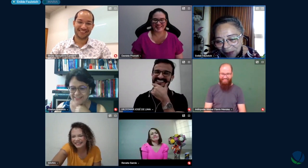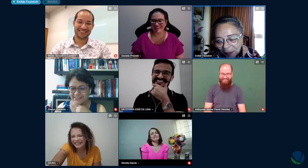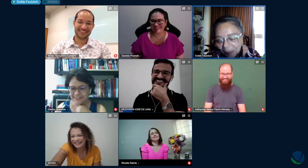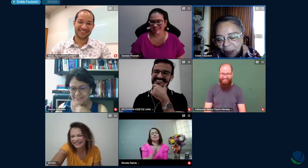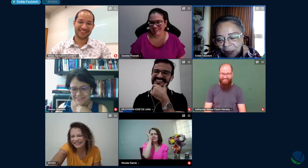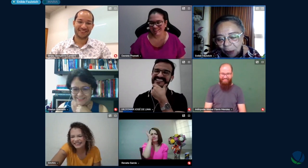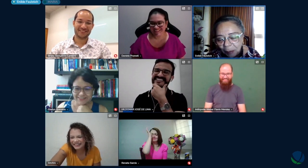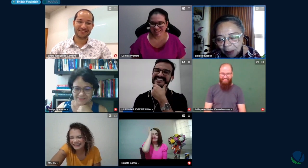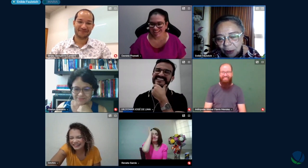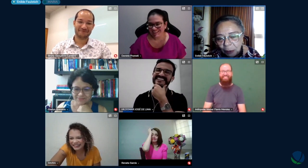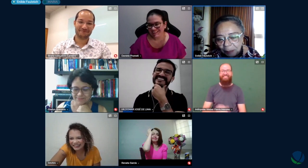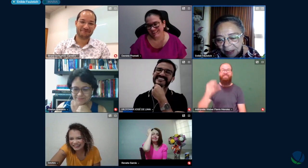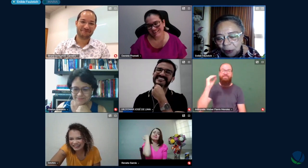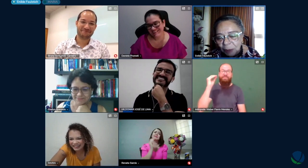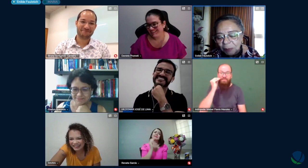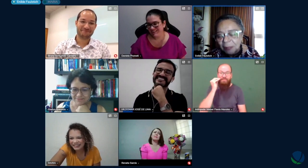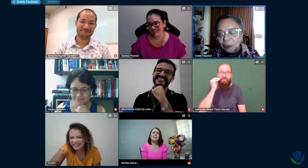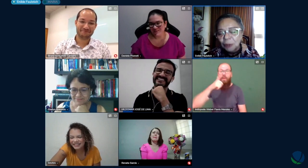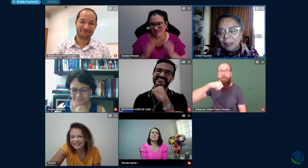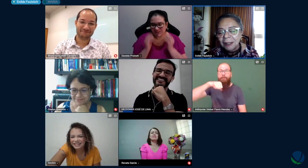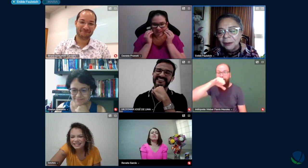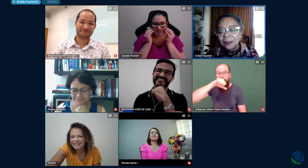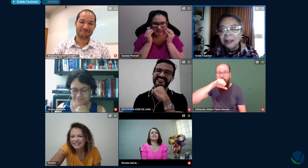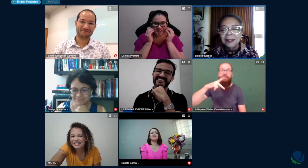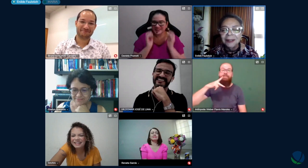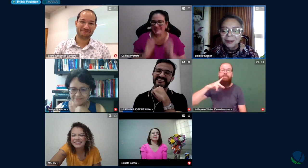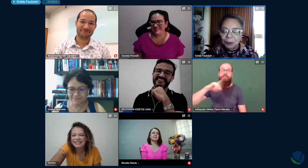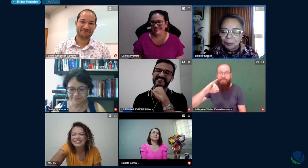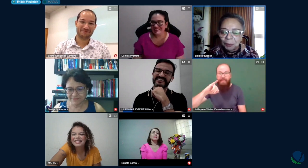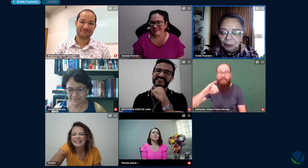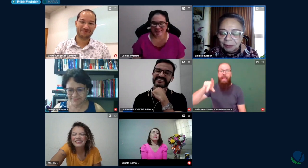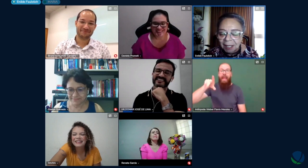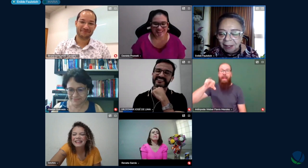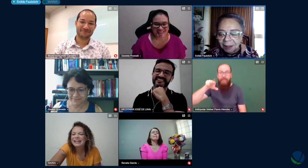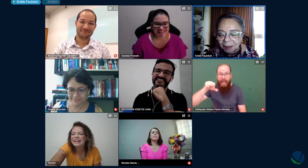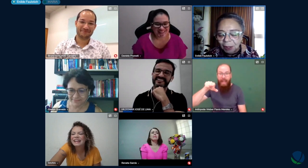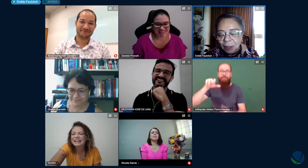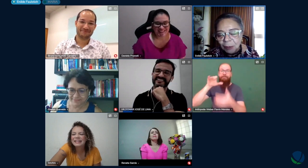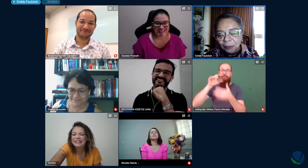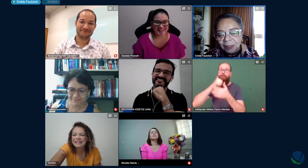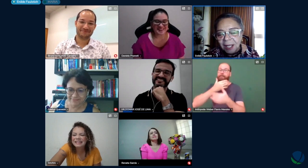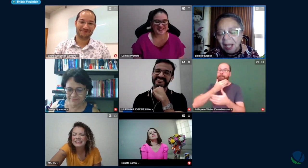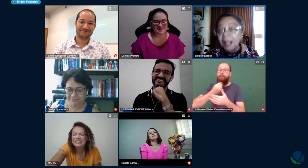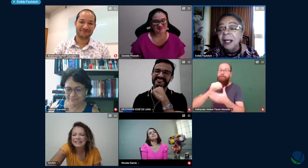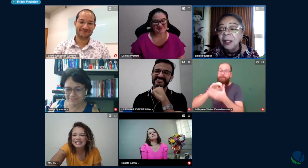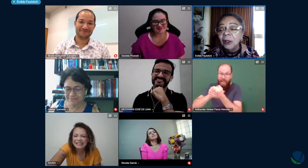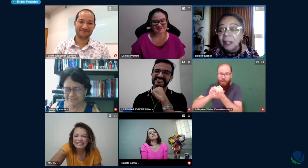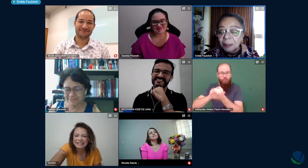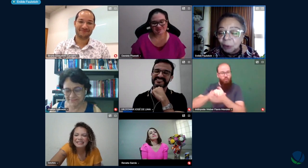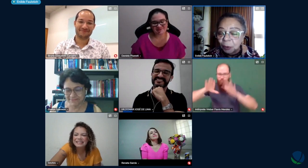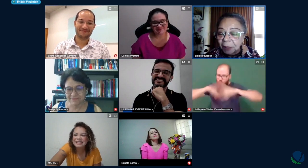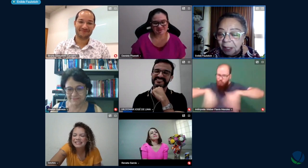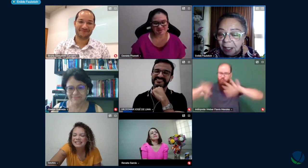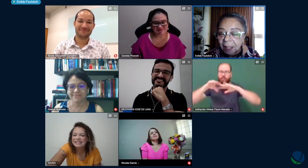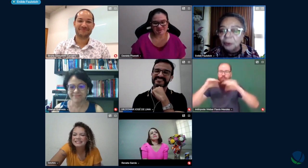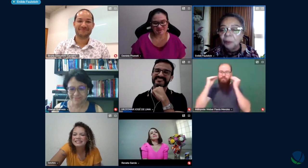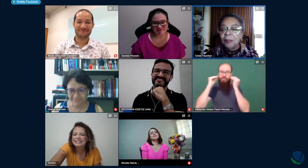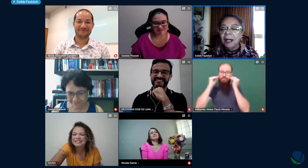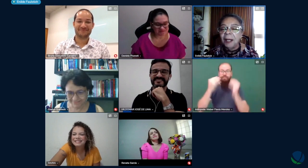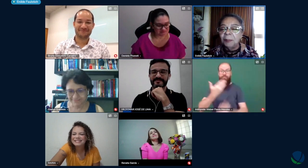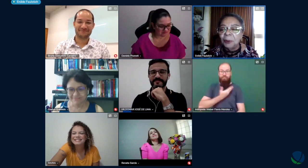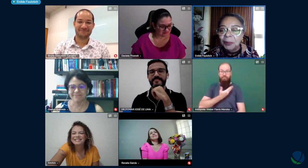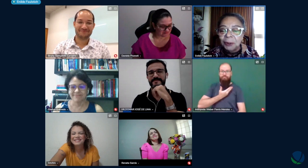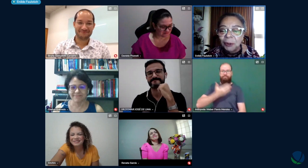querida, um beijo na sua mãe, no seu pai, na sua irmã, no seu marido e todo mundo, tá, querida? Nós vamos encerrar. Colegas, muito